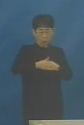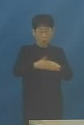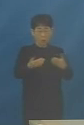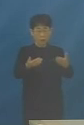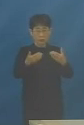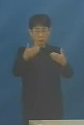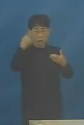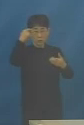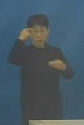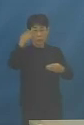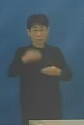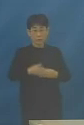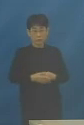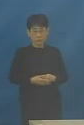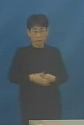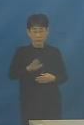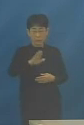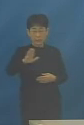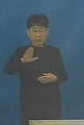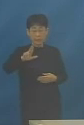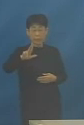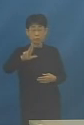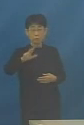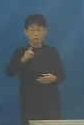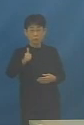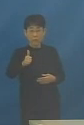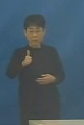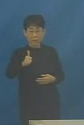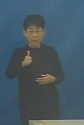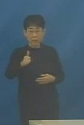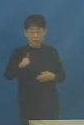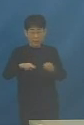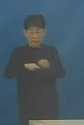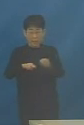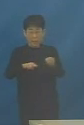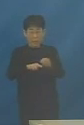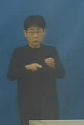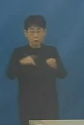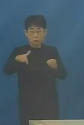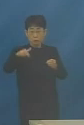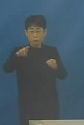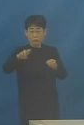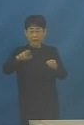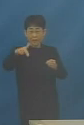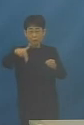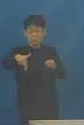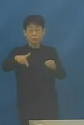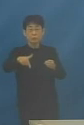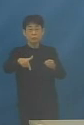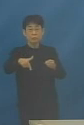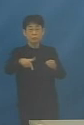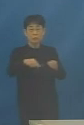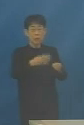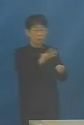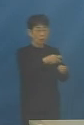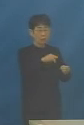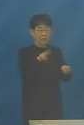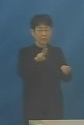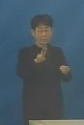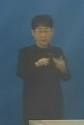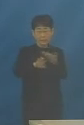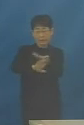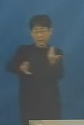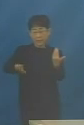まあこういうあのデルタ株+ l 4号にあるに加えましてえまああの他にもですね